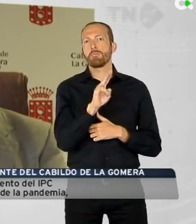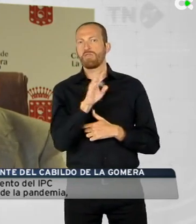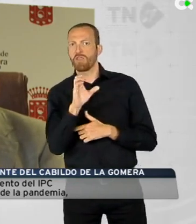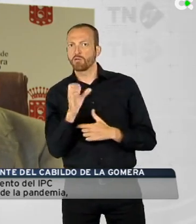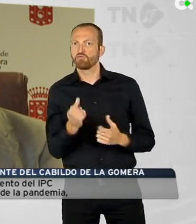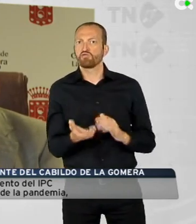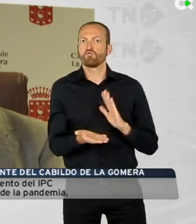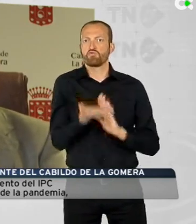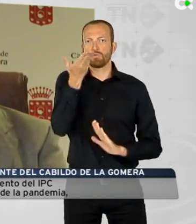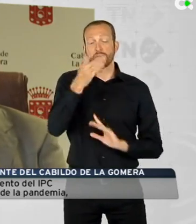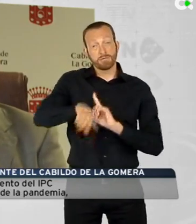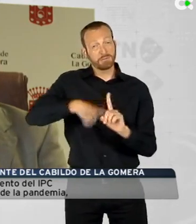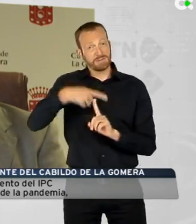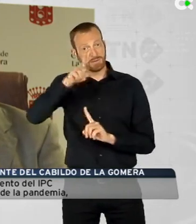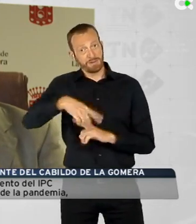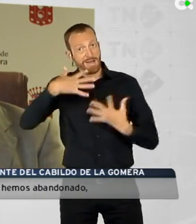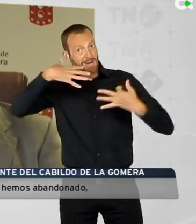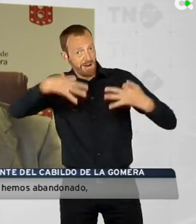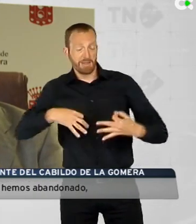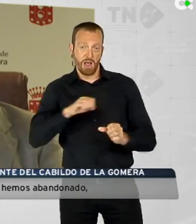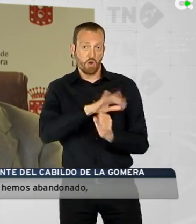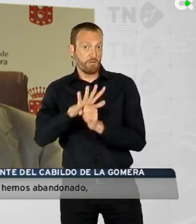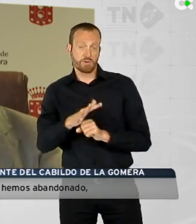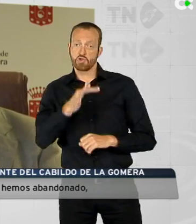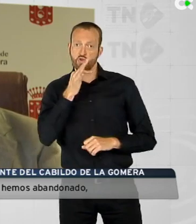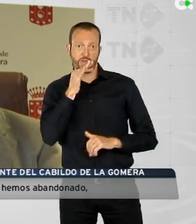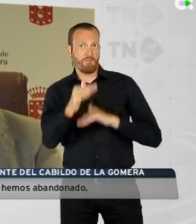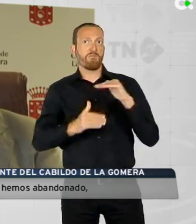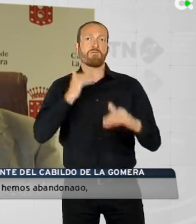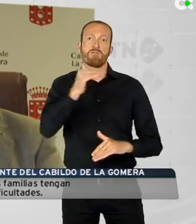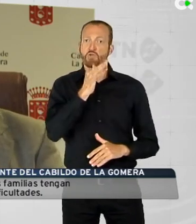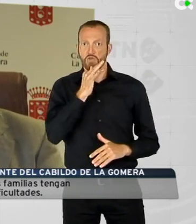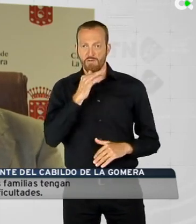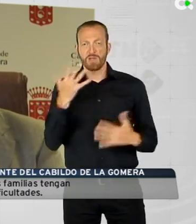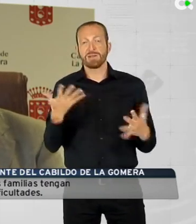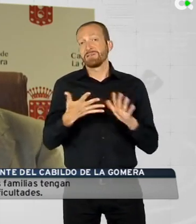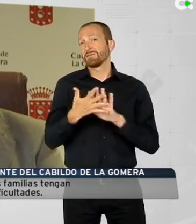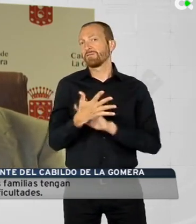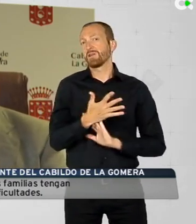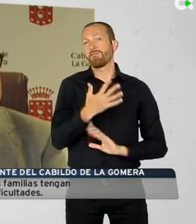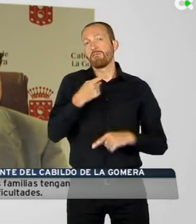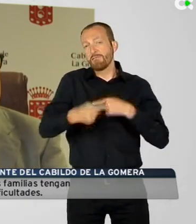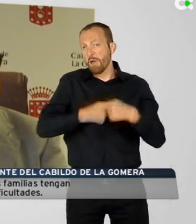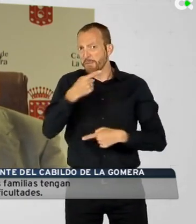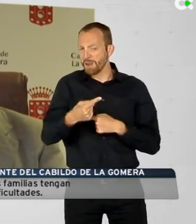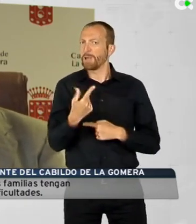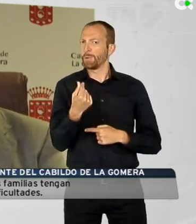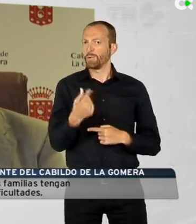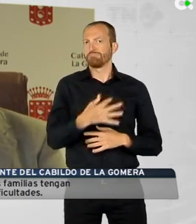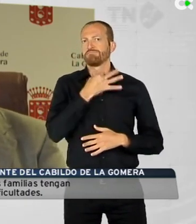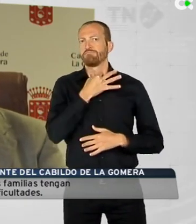y la realidad de la pandemia, que todavía no la hemos abandonado, hace que las familias tengan más